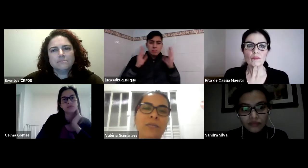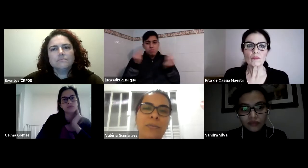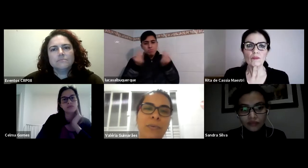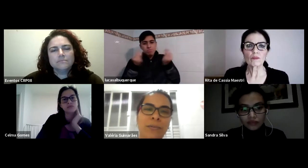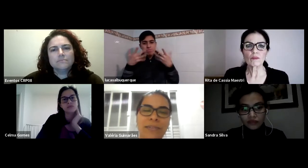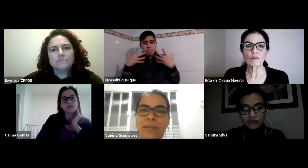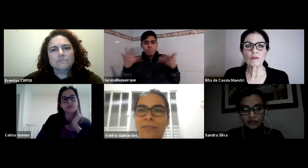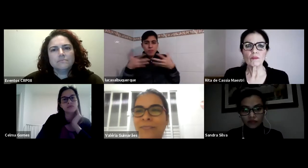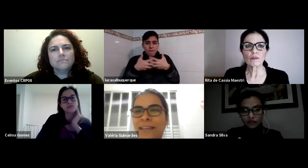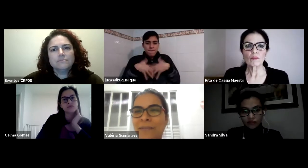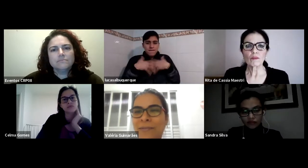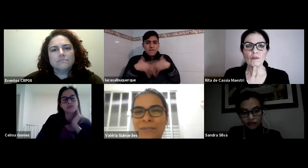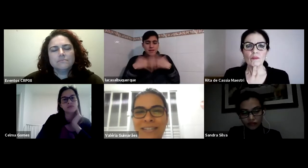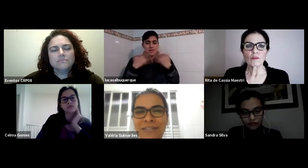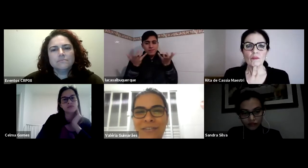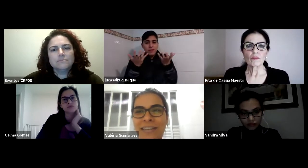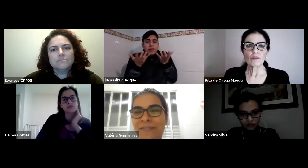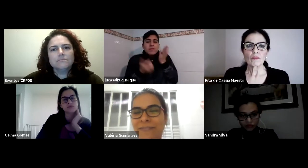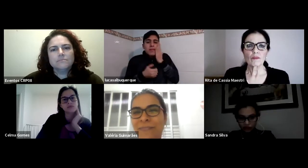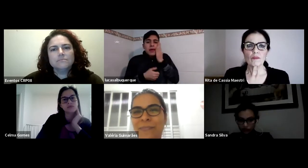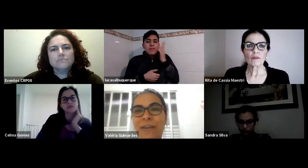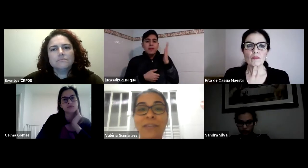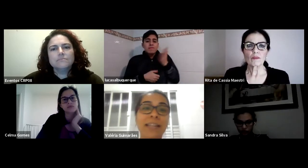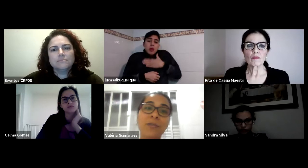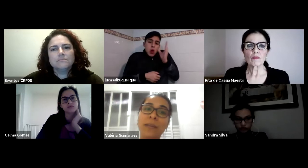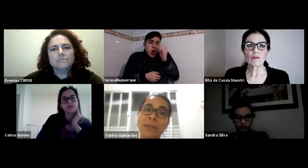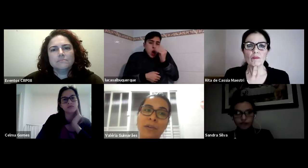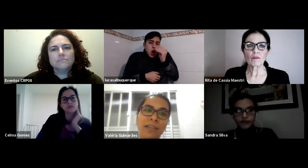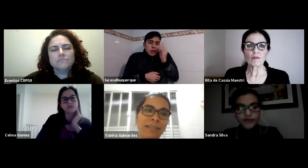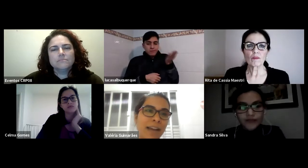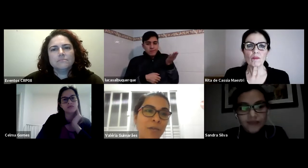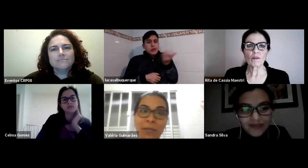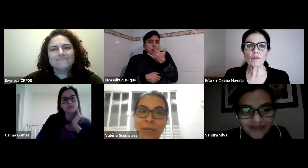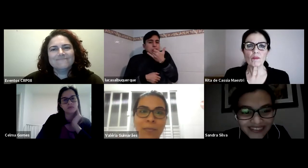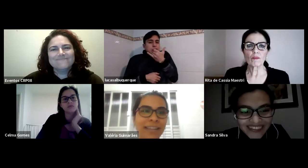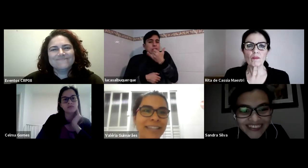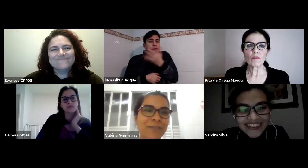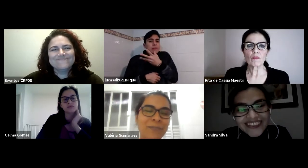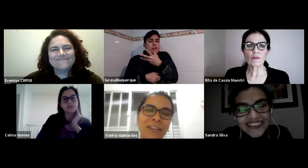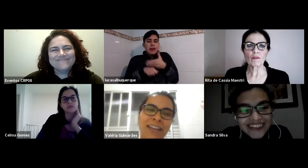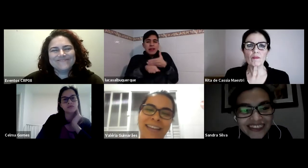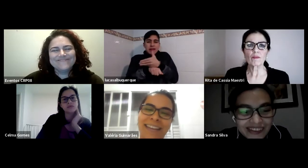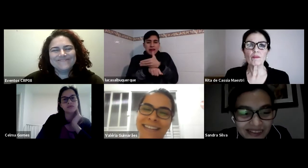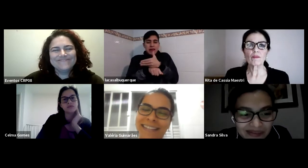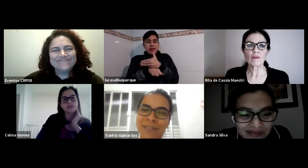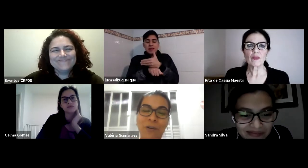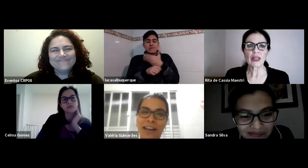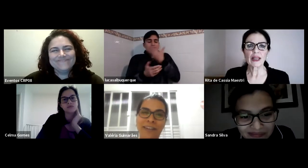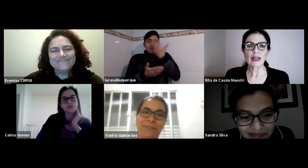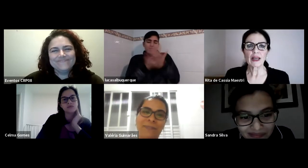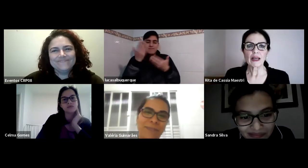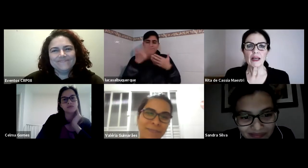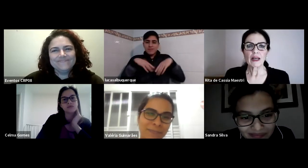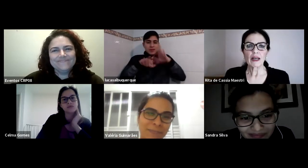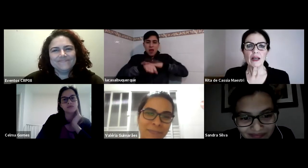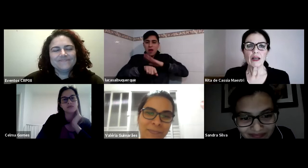De 18 anos. Então, era mais ou menos isso que eu queria perguntar. E desculpa a demora de entrar, eu acabei me perdendo no